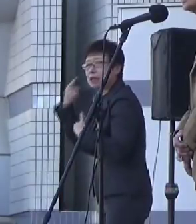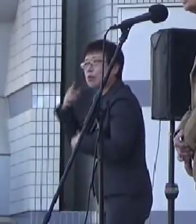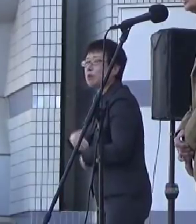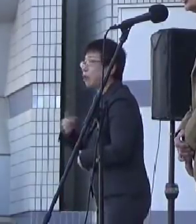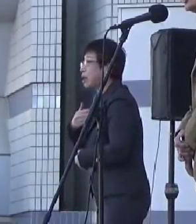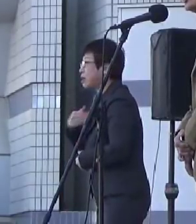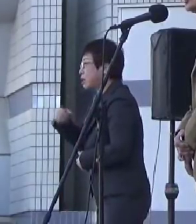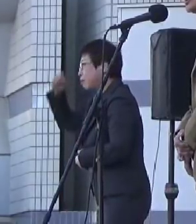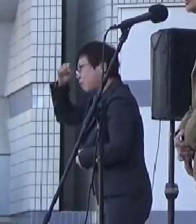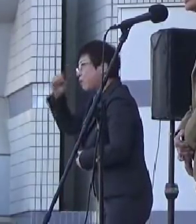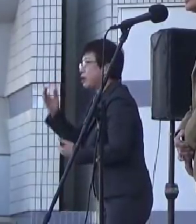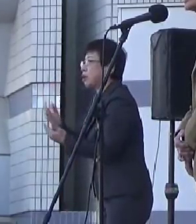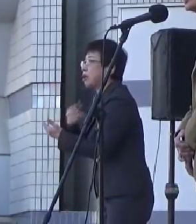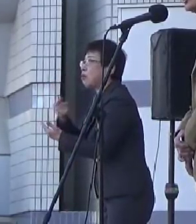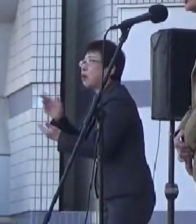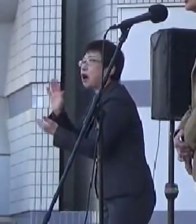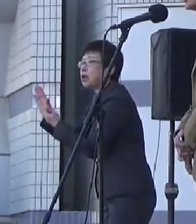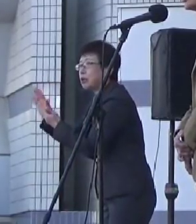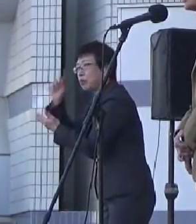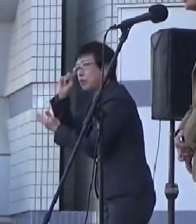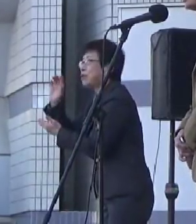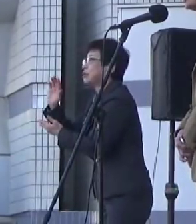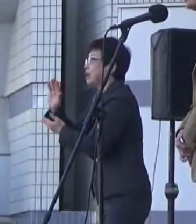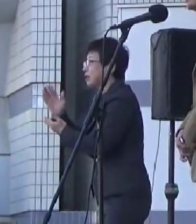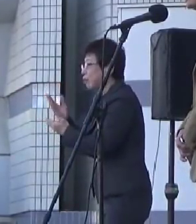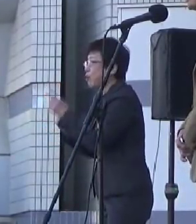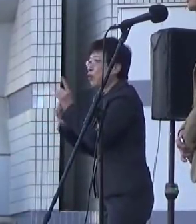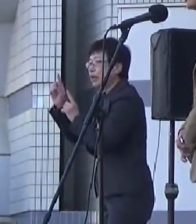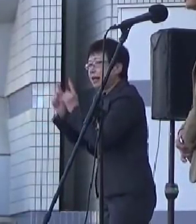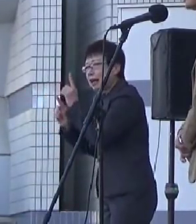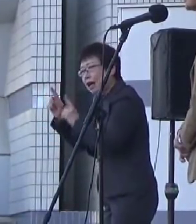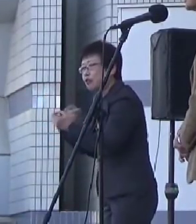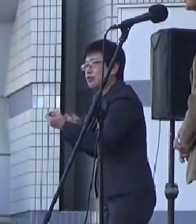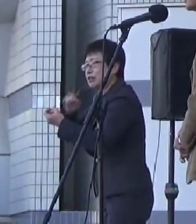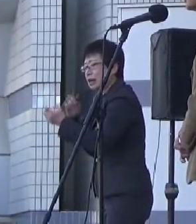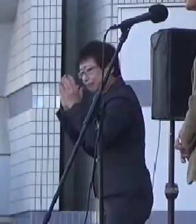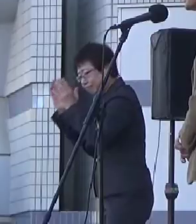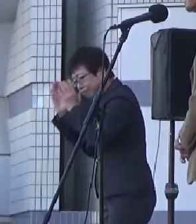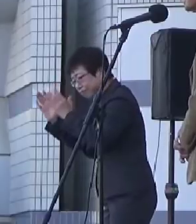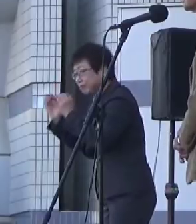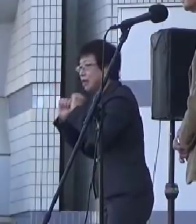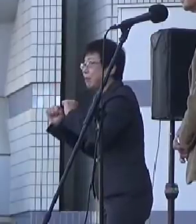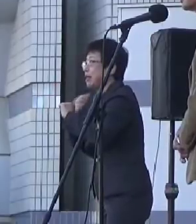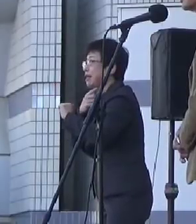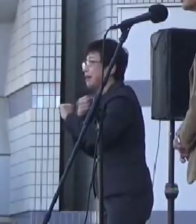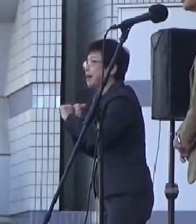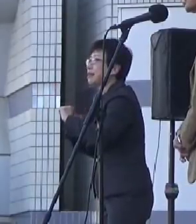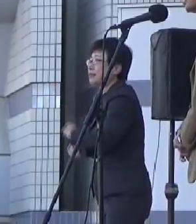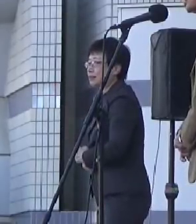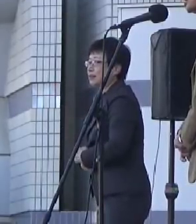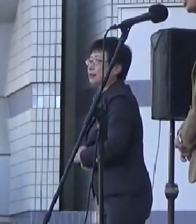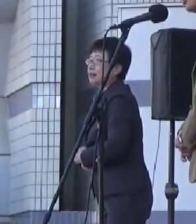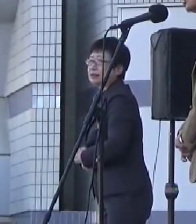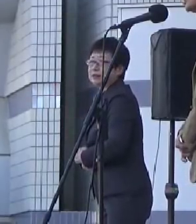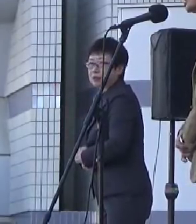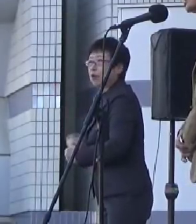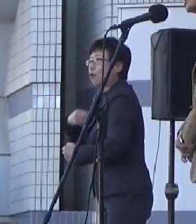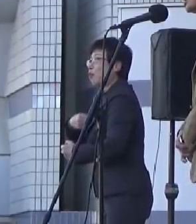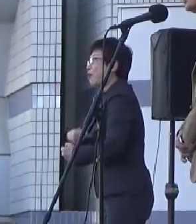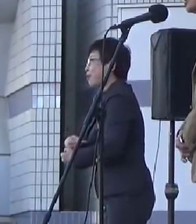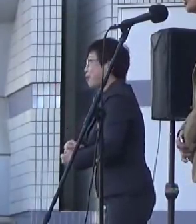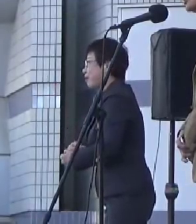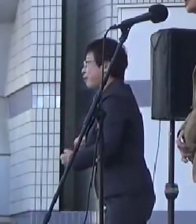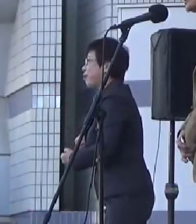気になったりいろんなことがありますけど、とにかく力を尽くして頑張っていきたい、そういうふうな、思